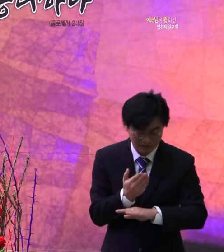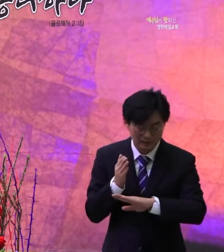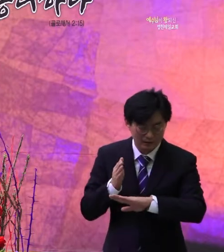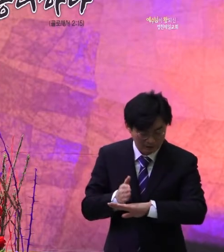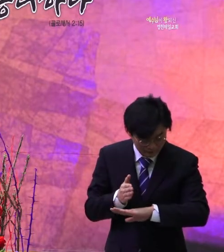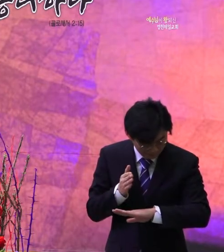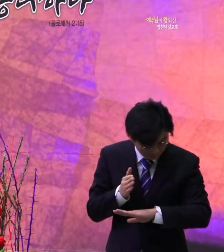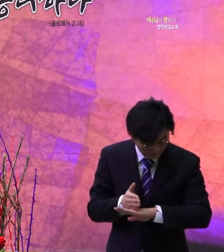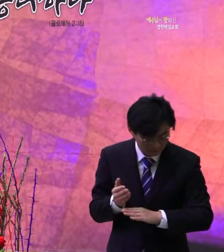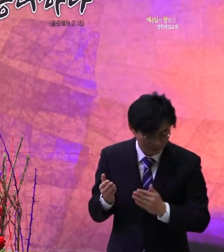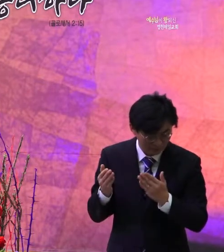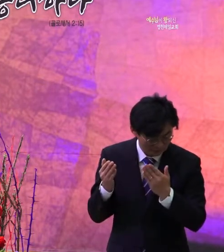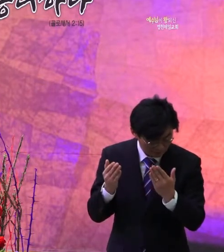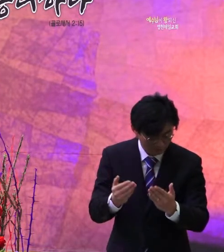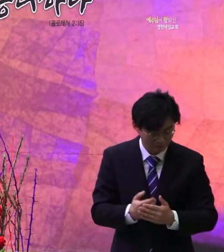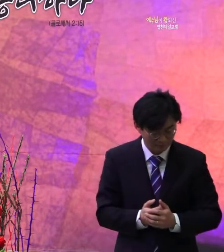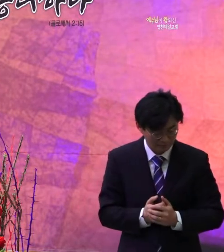감격 다해 주시고